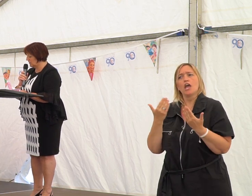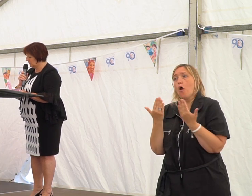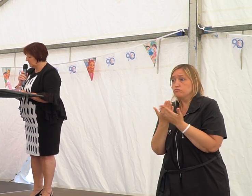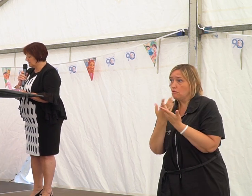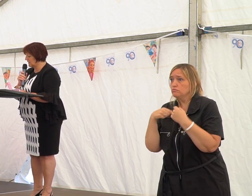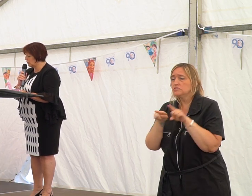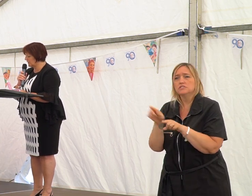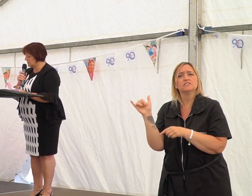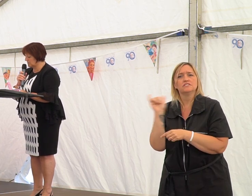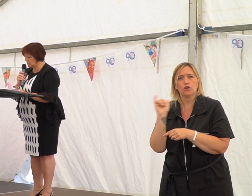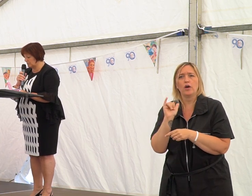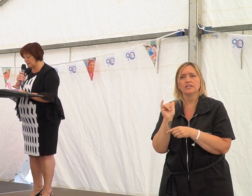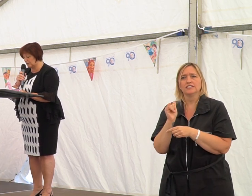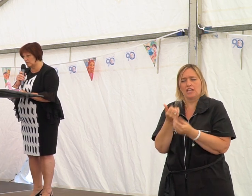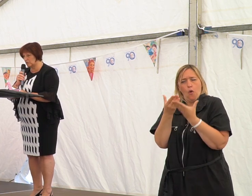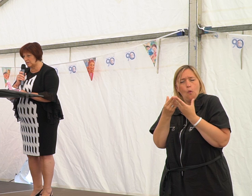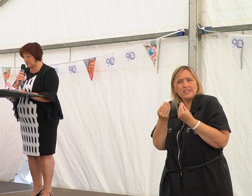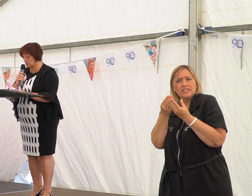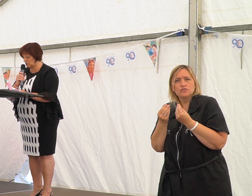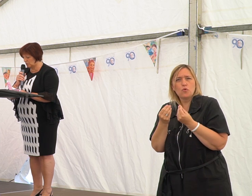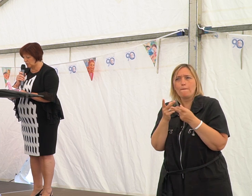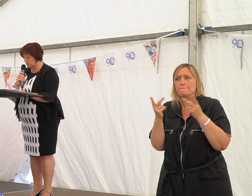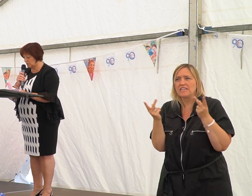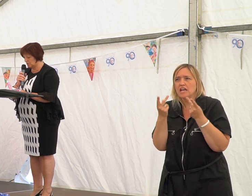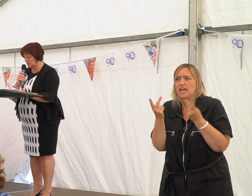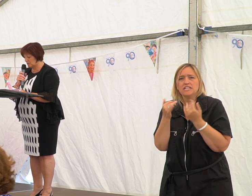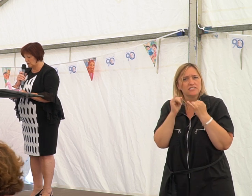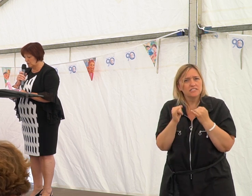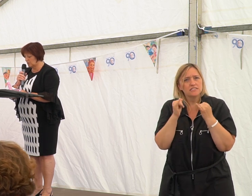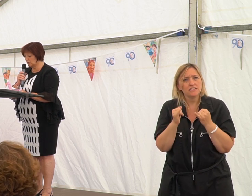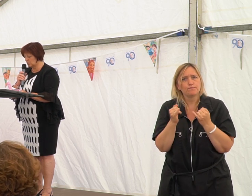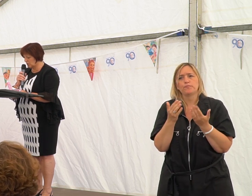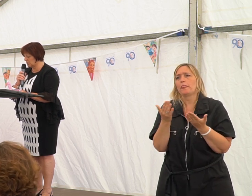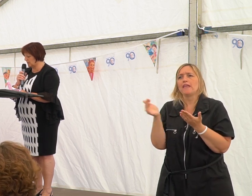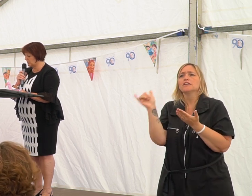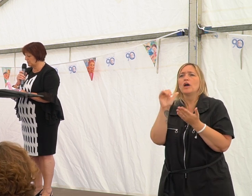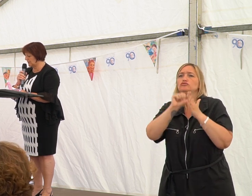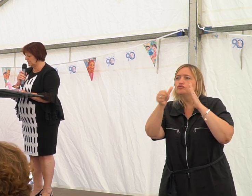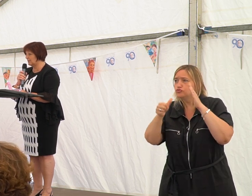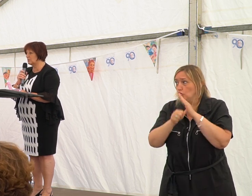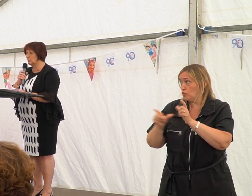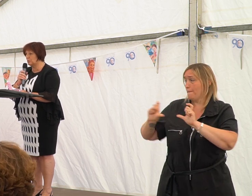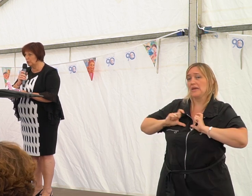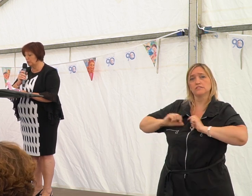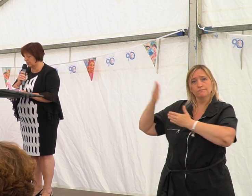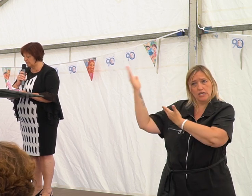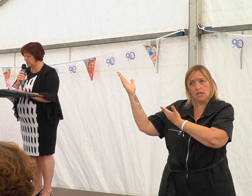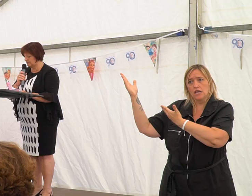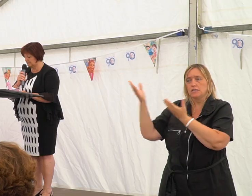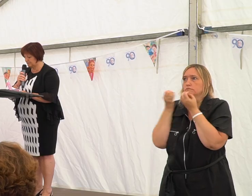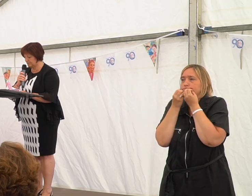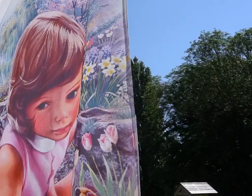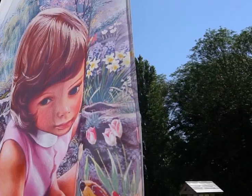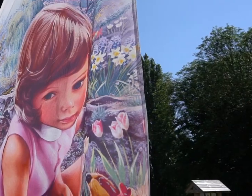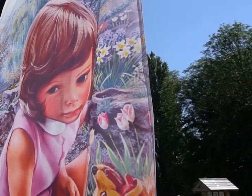encore, c'est la concrétisation matérielle de cette appartenance. Ce centre Marcel Marlier est une pure